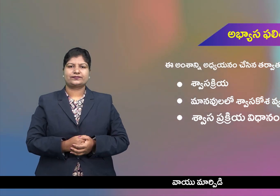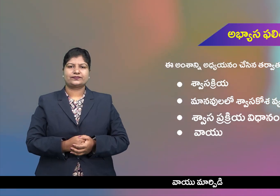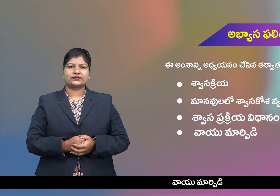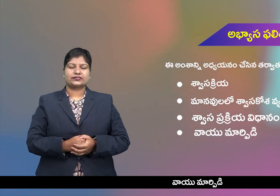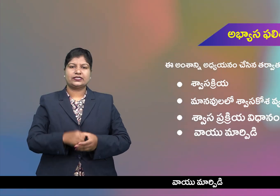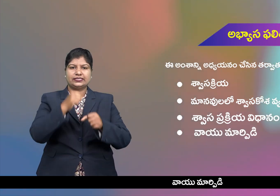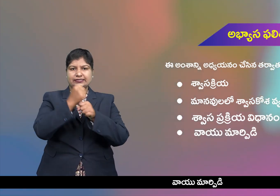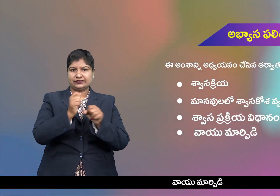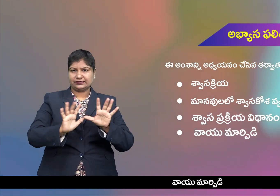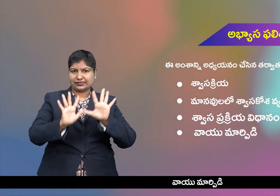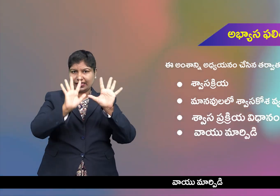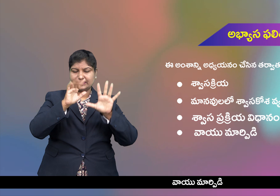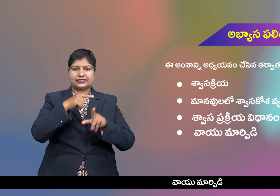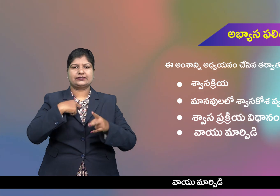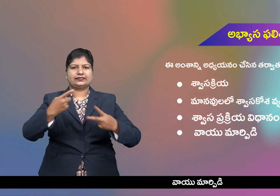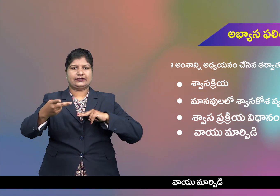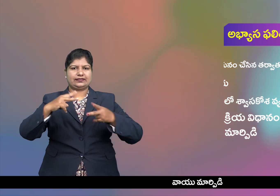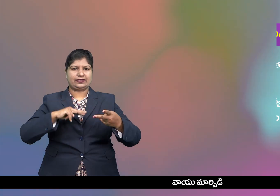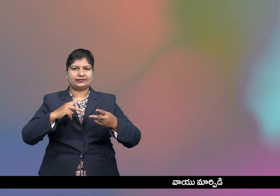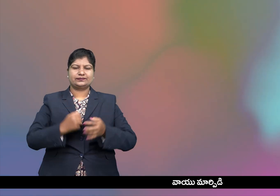వాయు మార్పిడి.